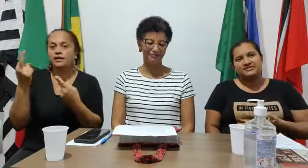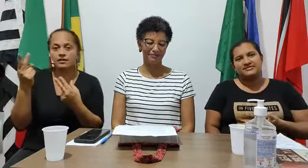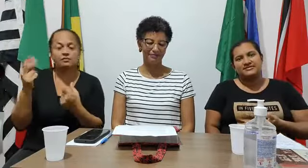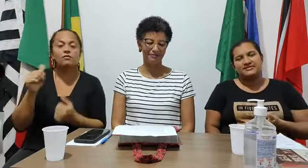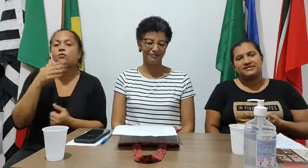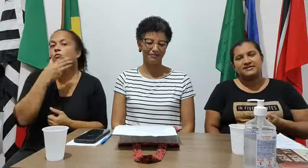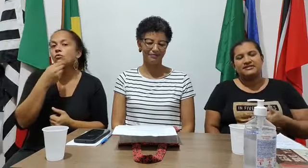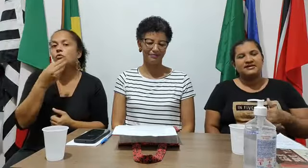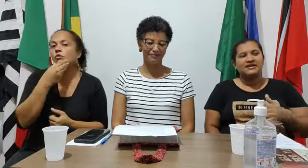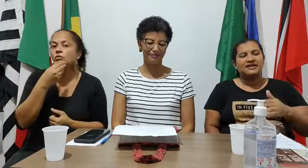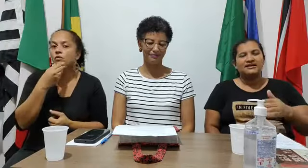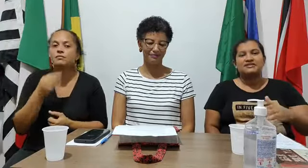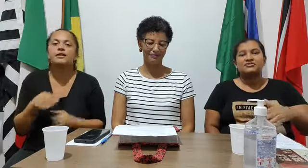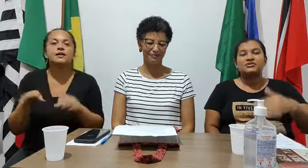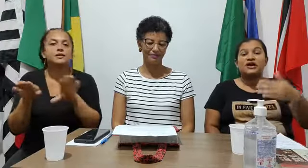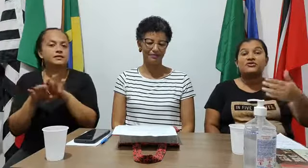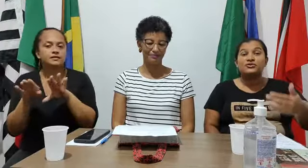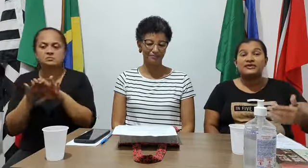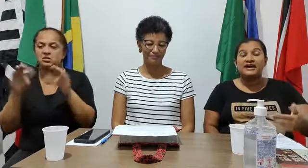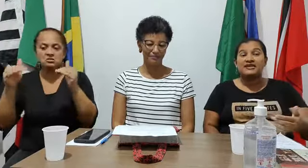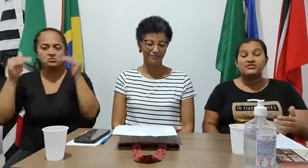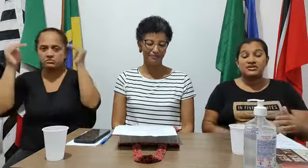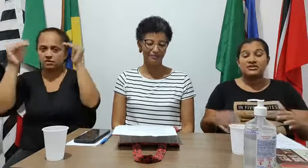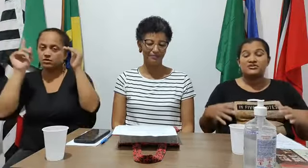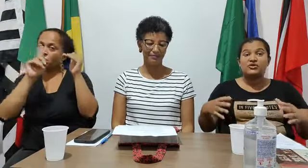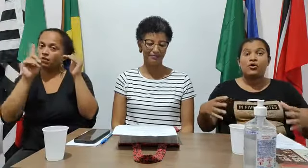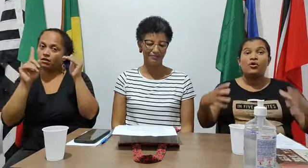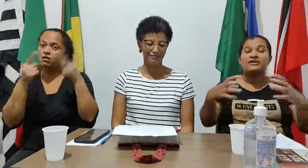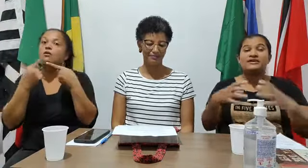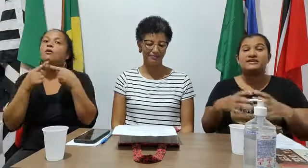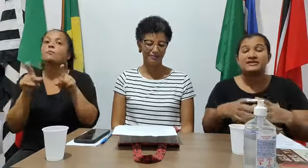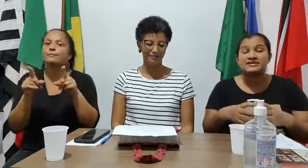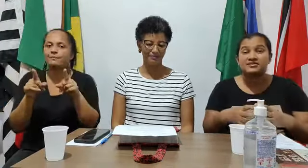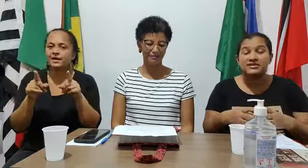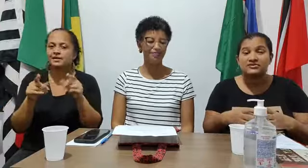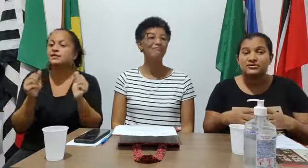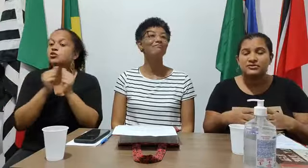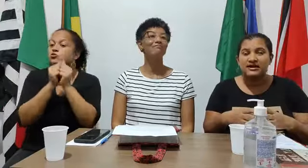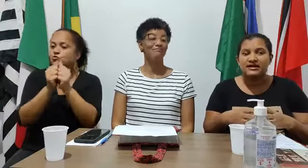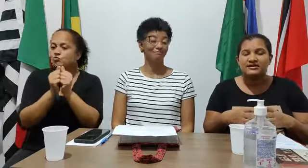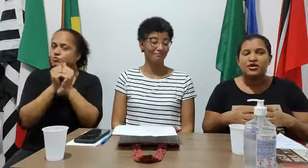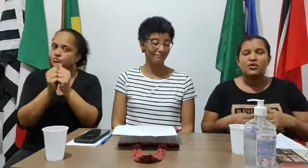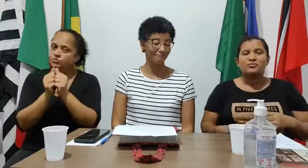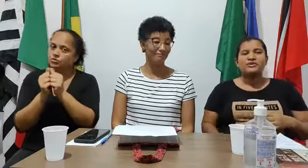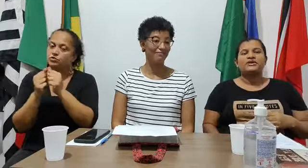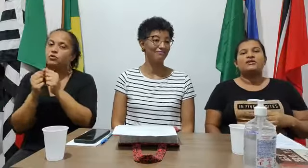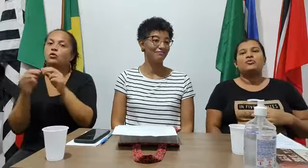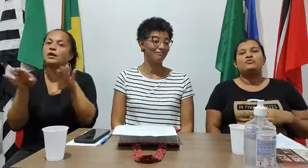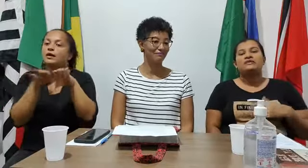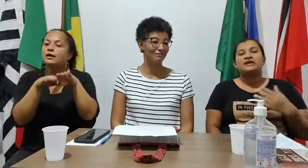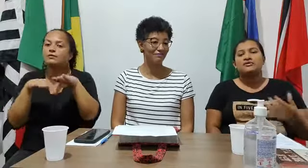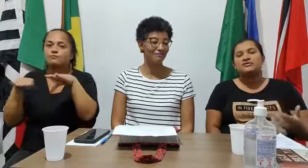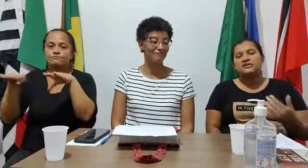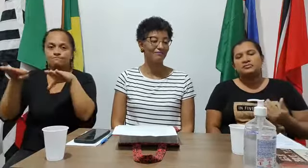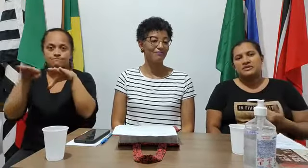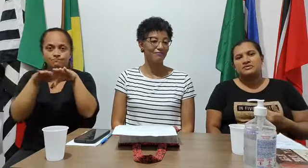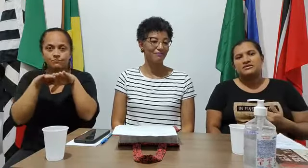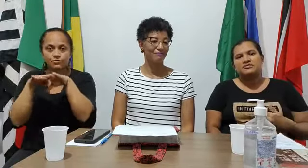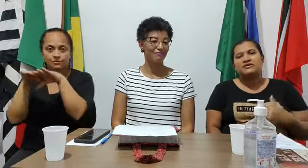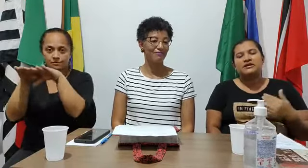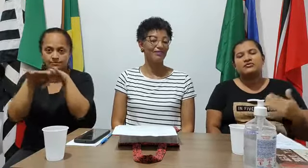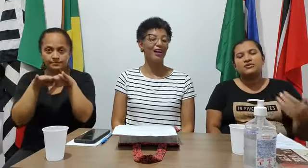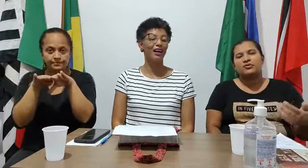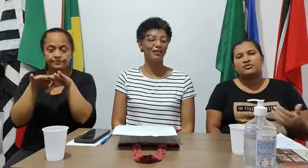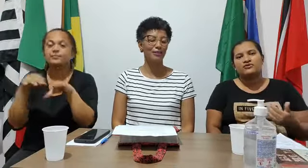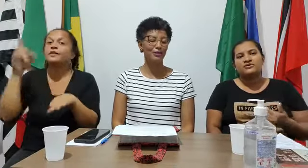mulher. Né? É questão de autoridade e de organização dentro do lar. Porque o Deus da Bíblia,